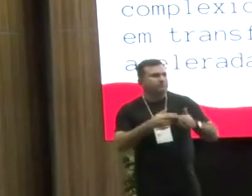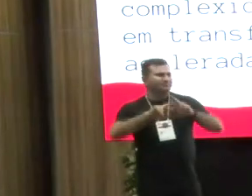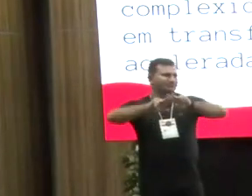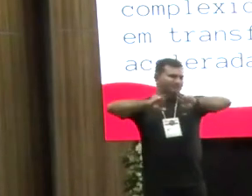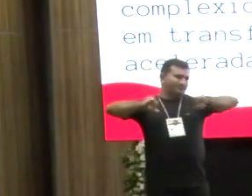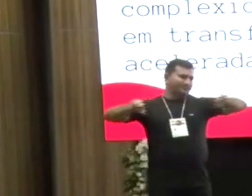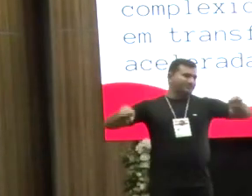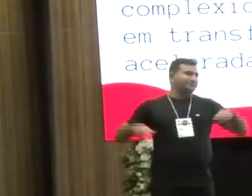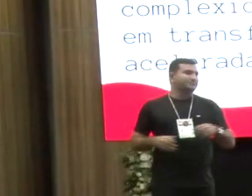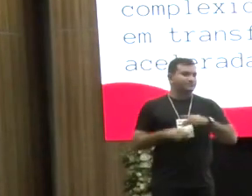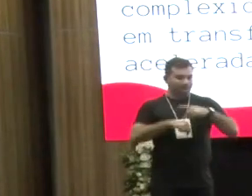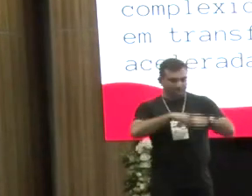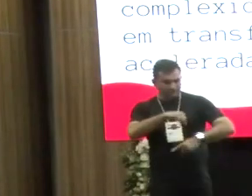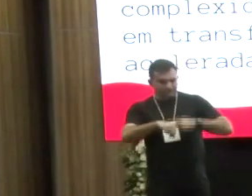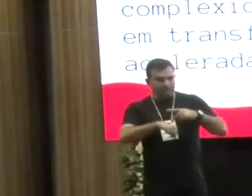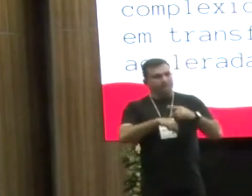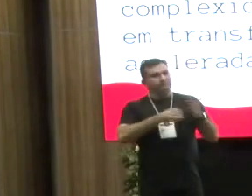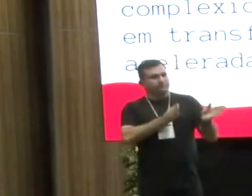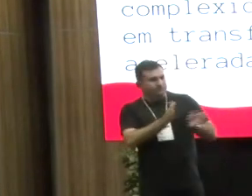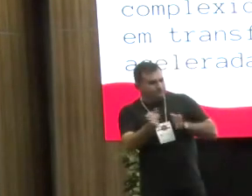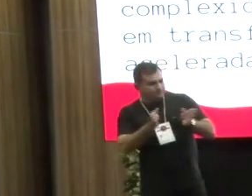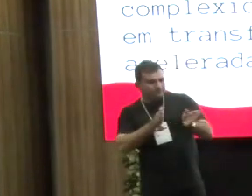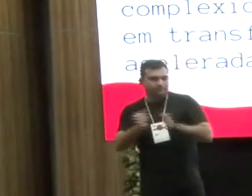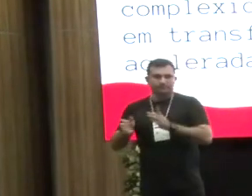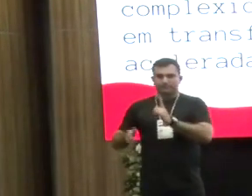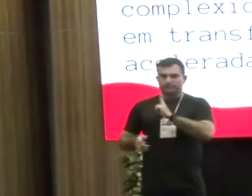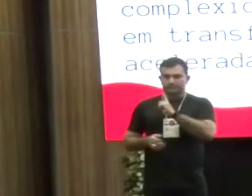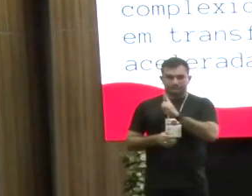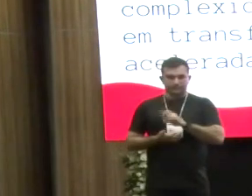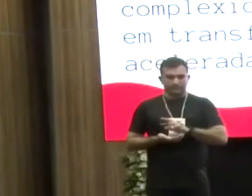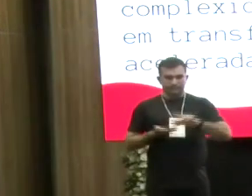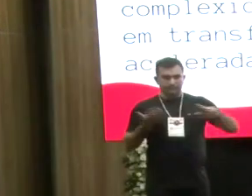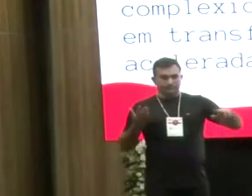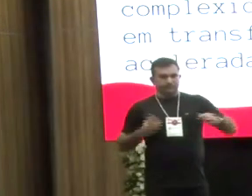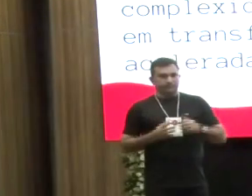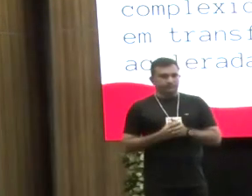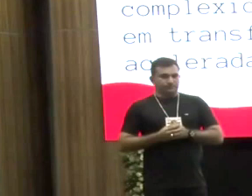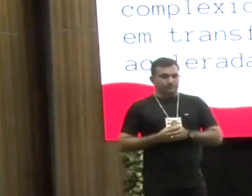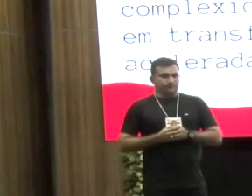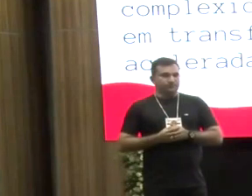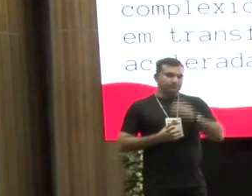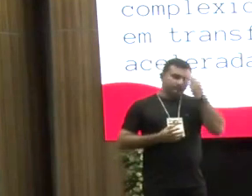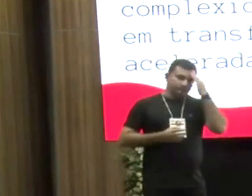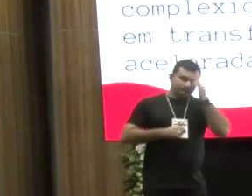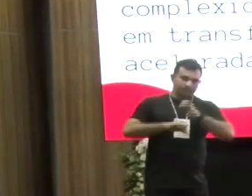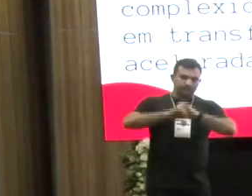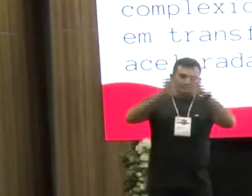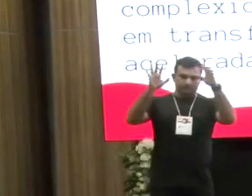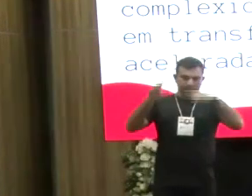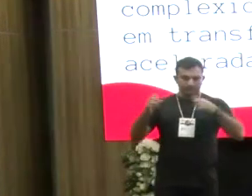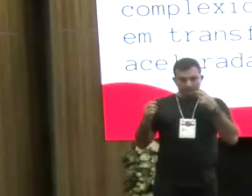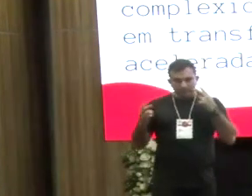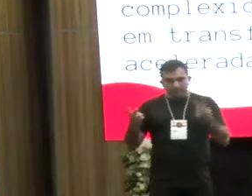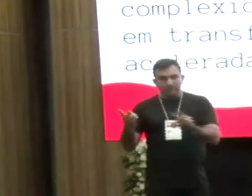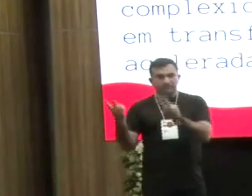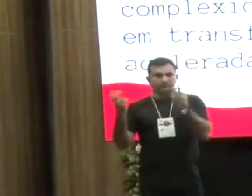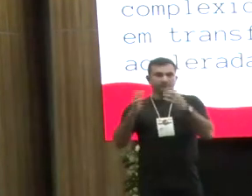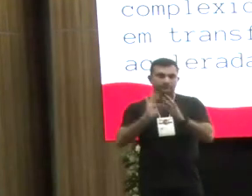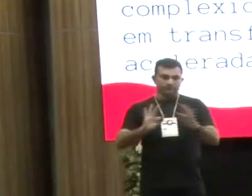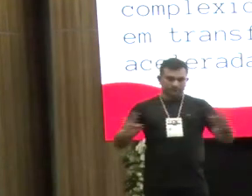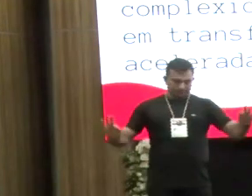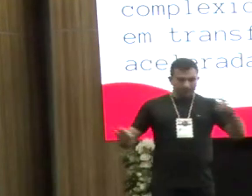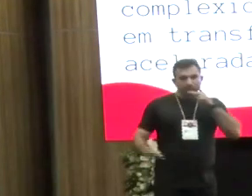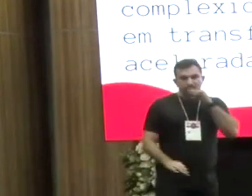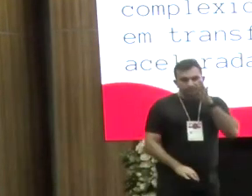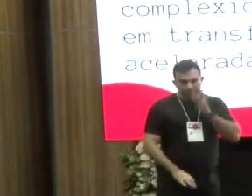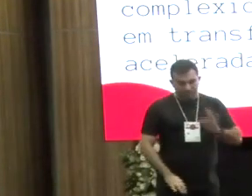e num país que você não tem acesso a tanta coisa? É entender, como a gente viu na frase inicial de